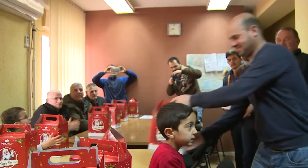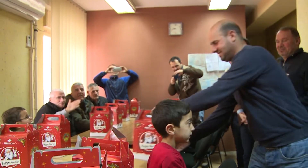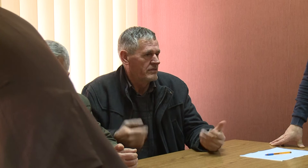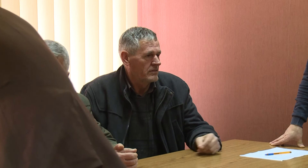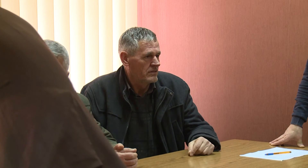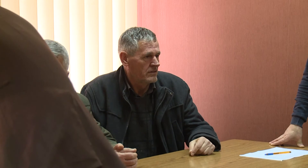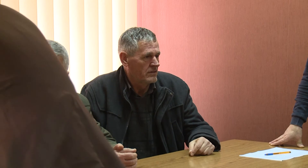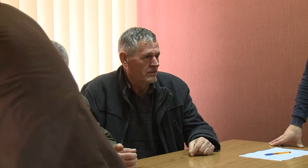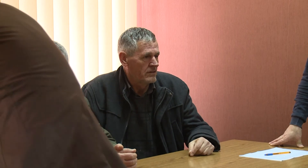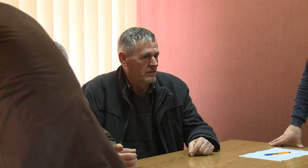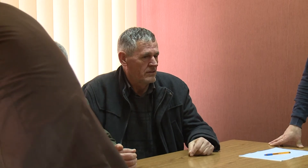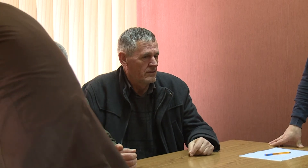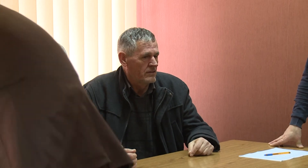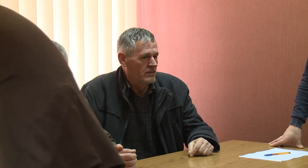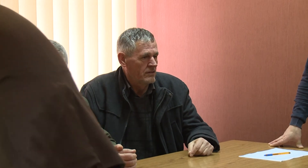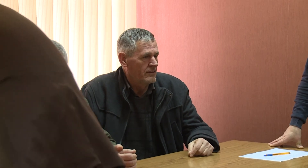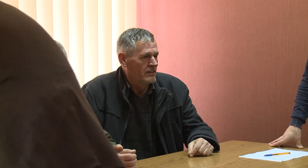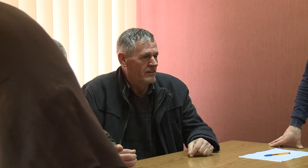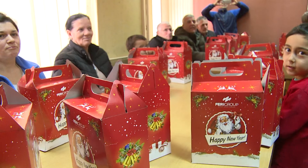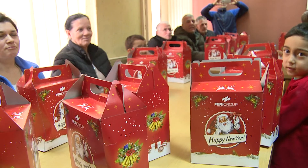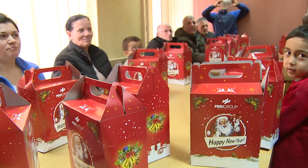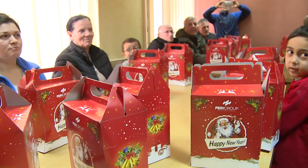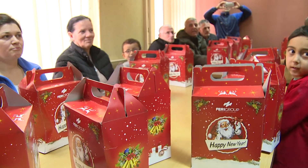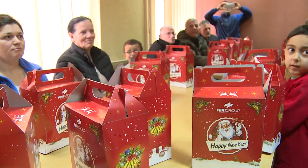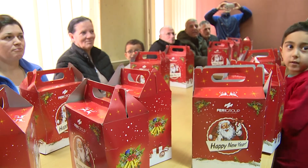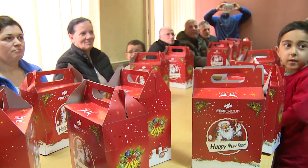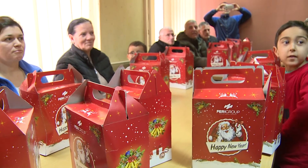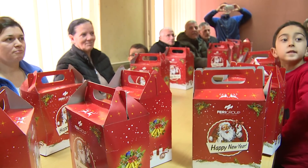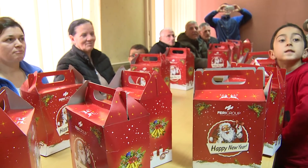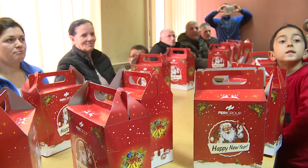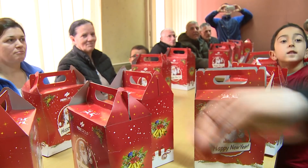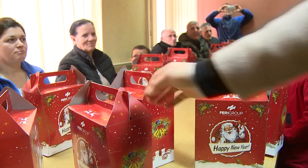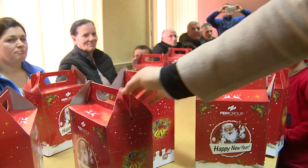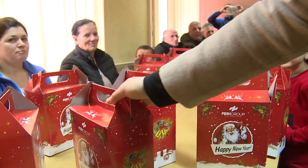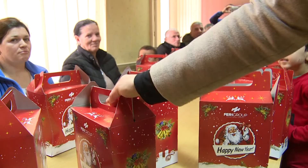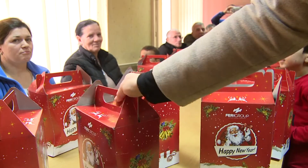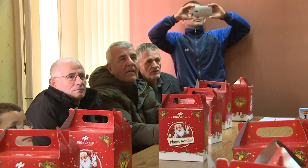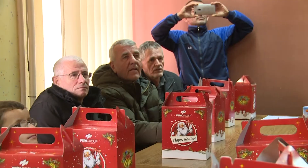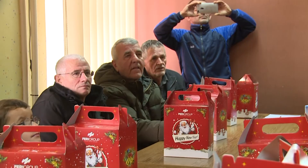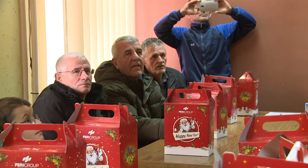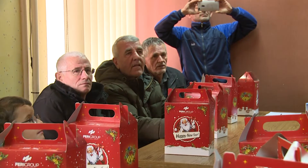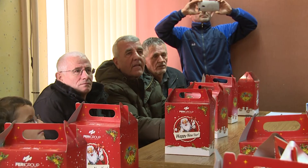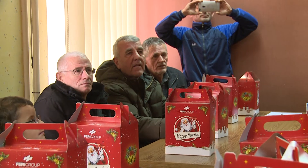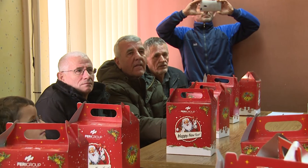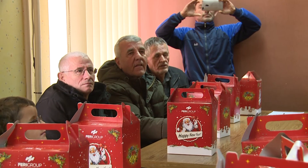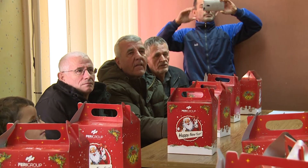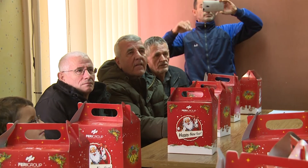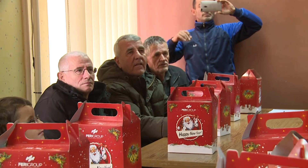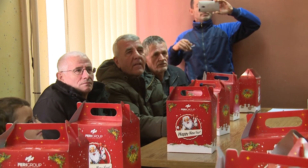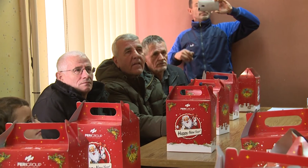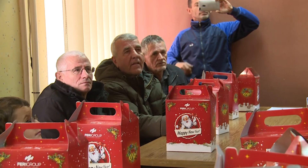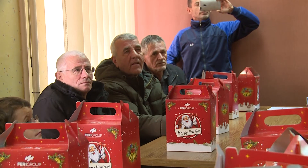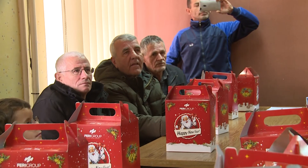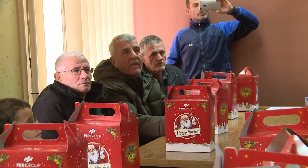janë mbi 220 antar me probleme në të dëgjuar dhe në të folur, por një numër i tyre nuk shkollohen në shkollat speciale dhe